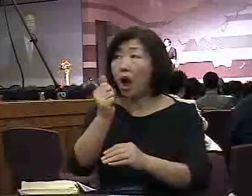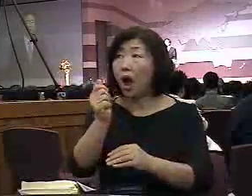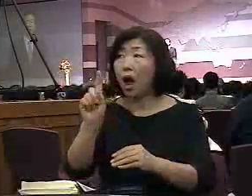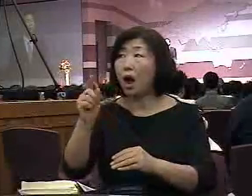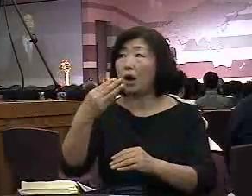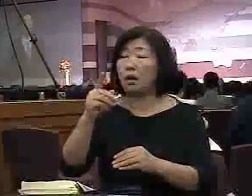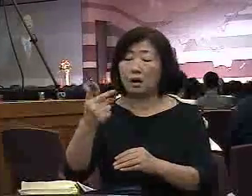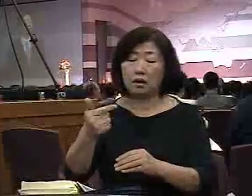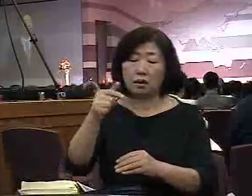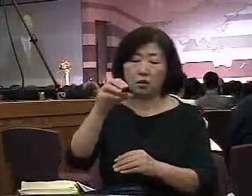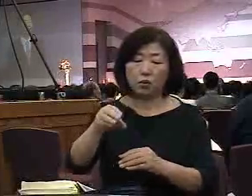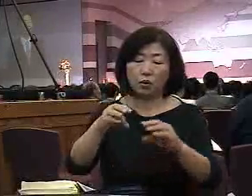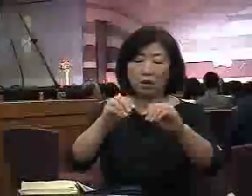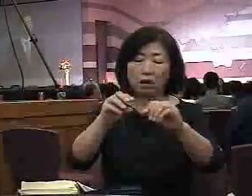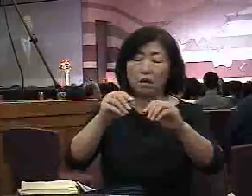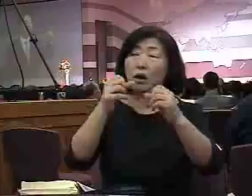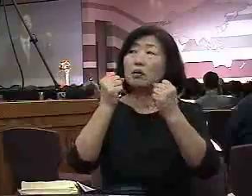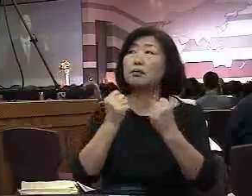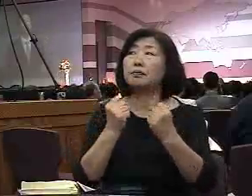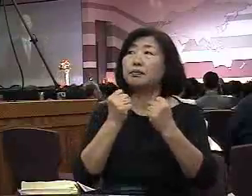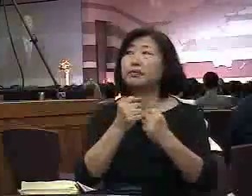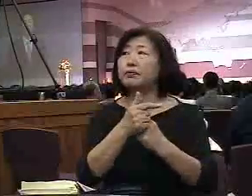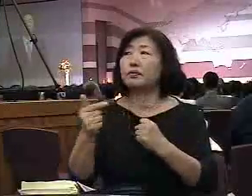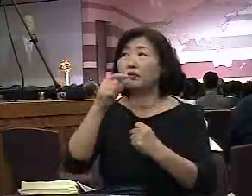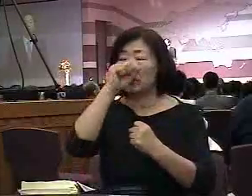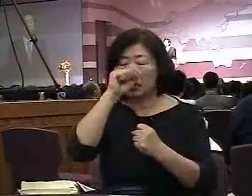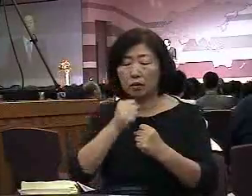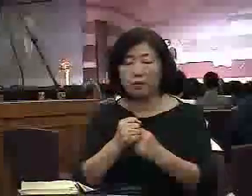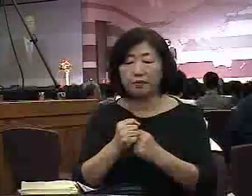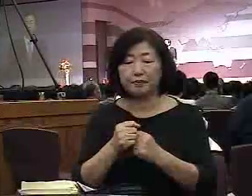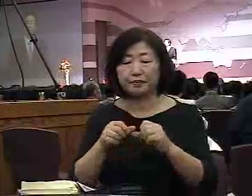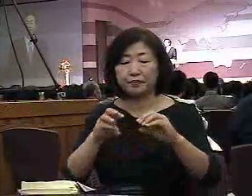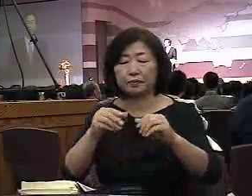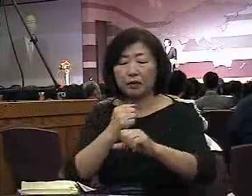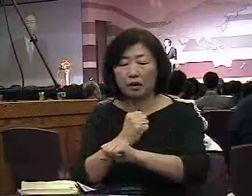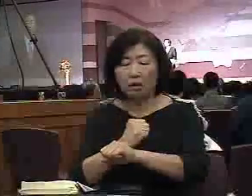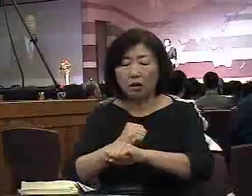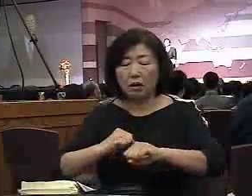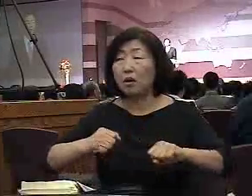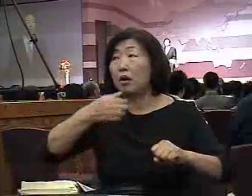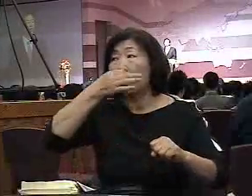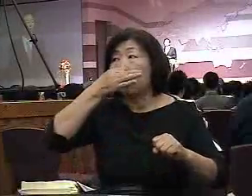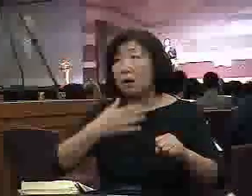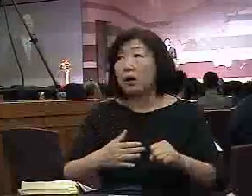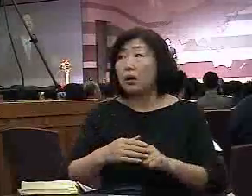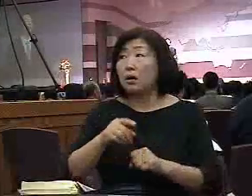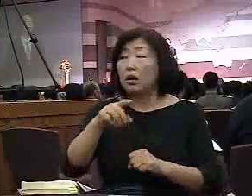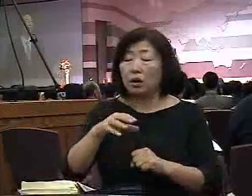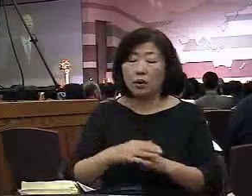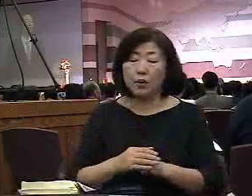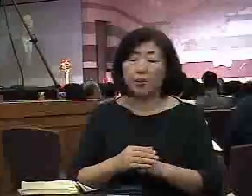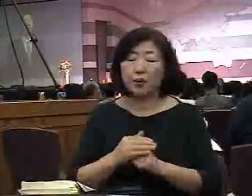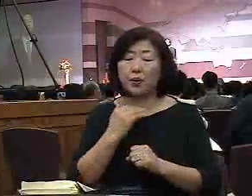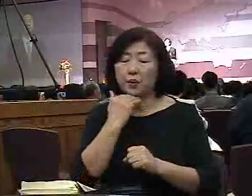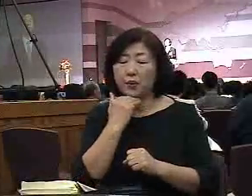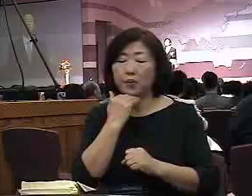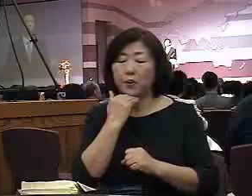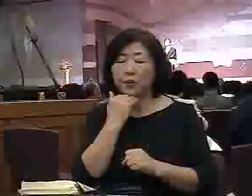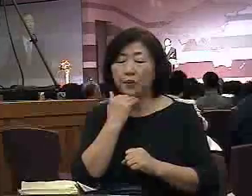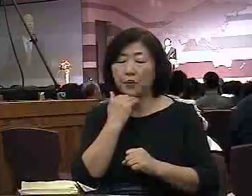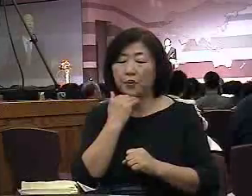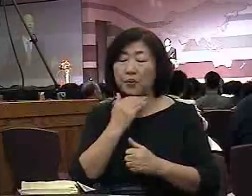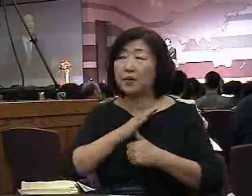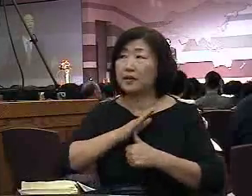거하고 나니까 너무 좋은 거예요. 그리고 눈앞에 그 광야가 보이는데 너무 힘들겠어요. 그래서 그냥 거기서 버티는 겁니다.